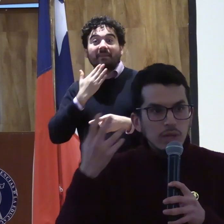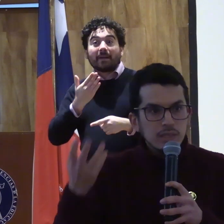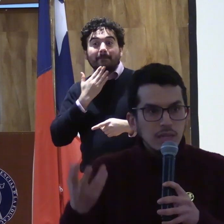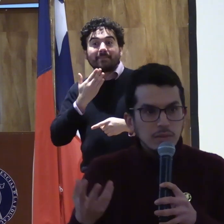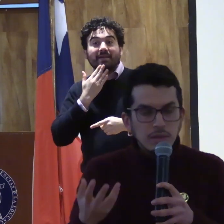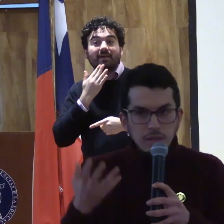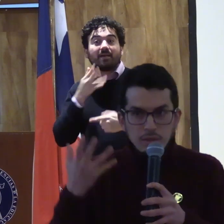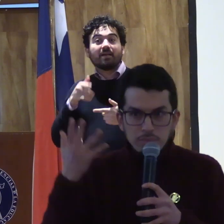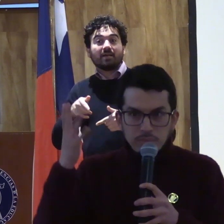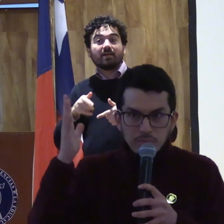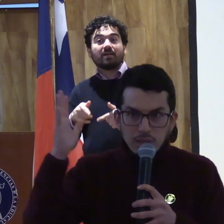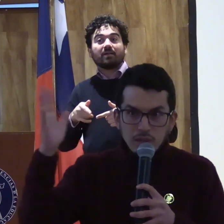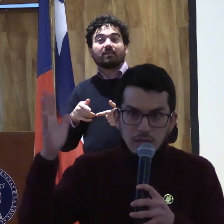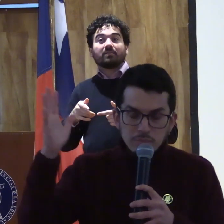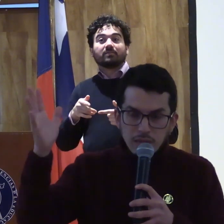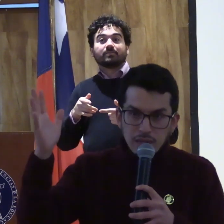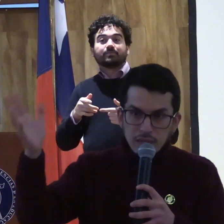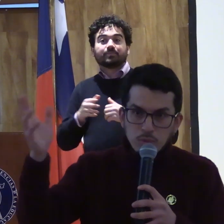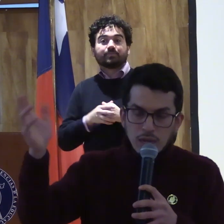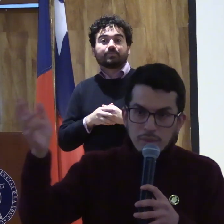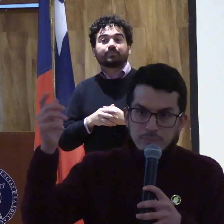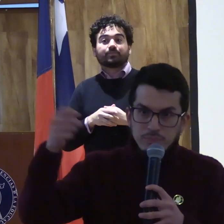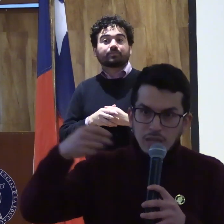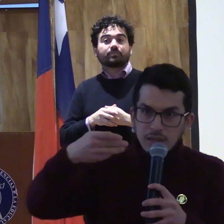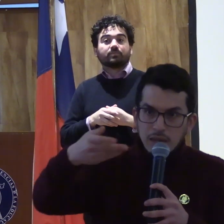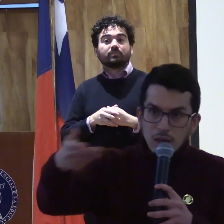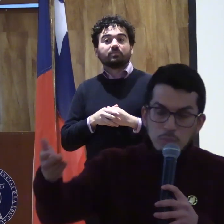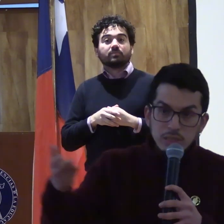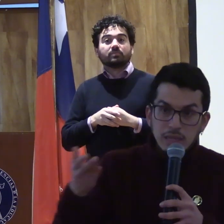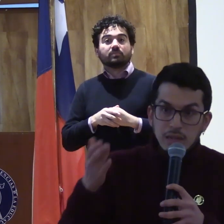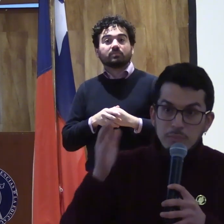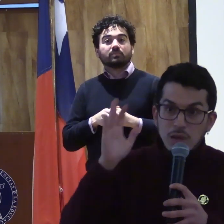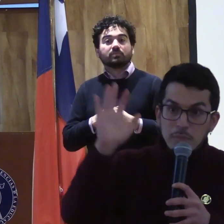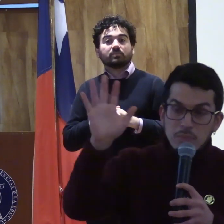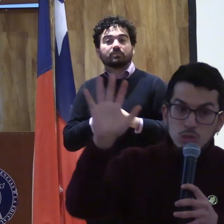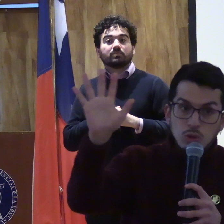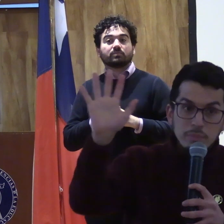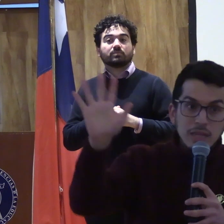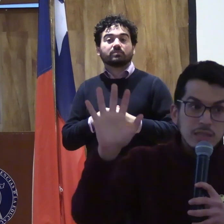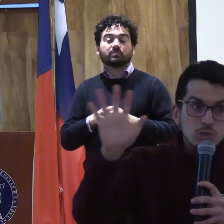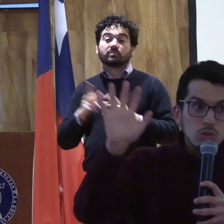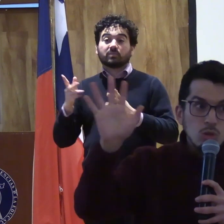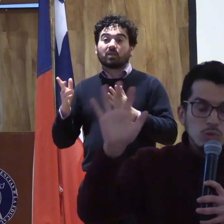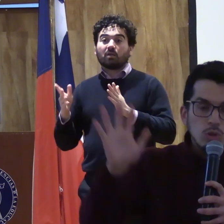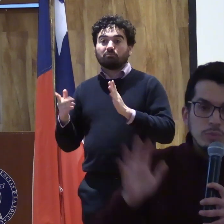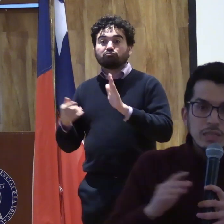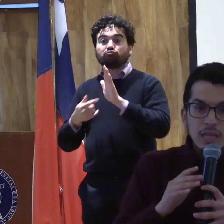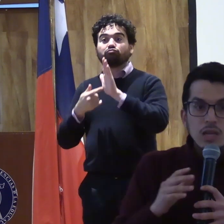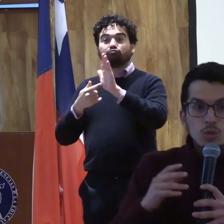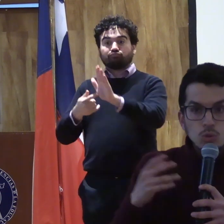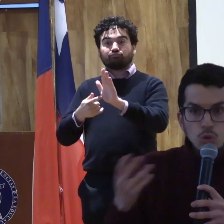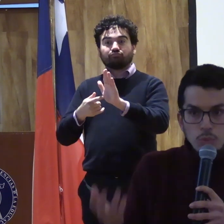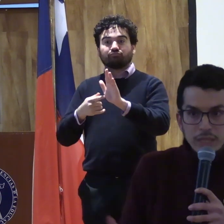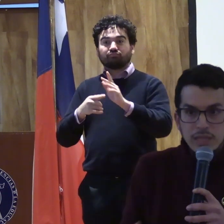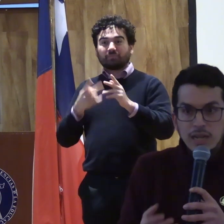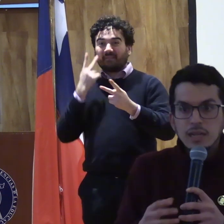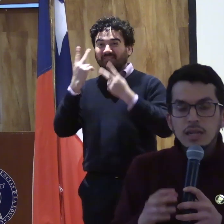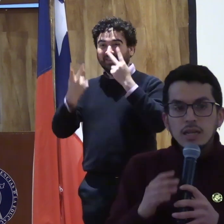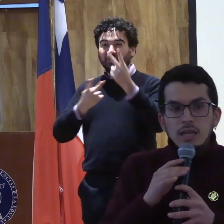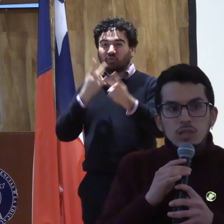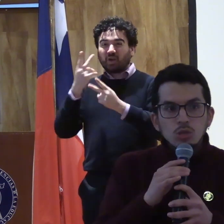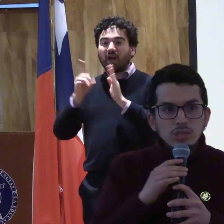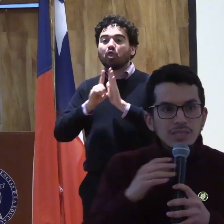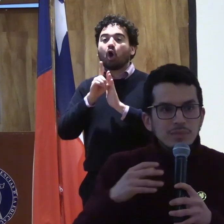la puesta, digamos, la puesta en visualmente, ¿no es cierto?, audiovisualmente, de un